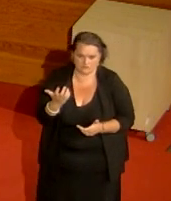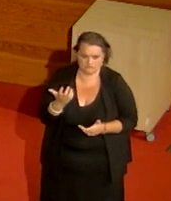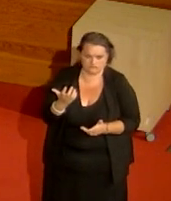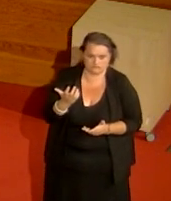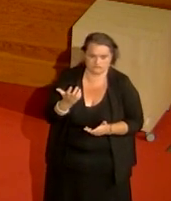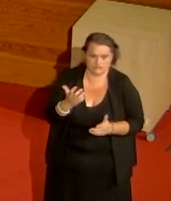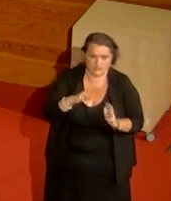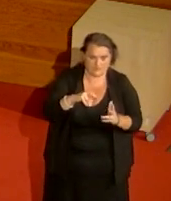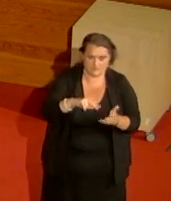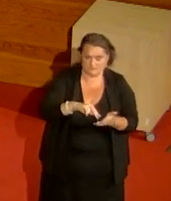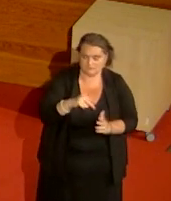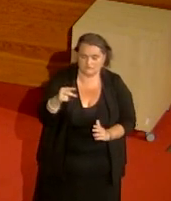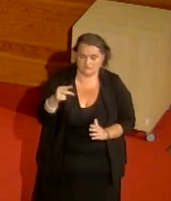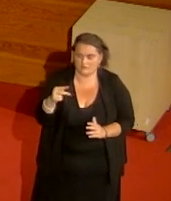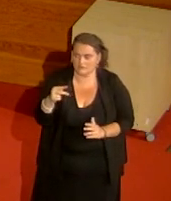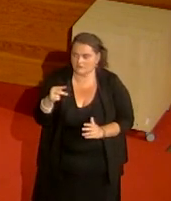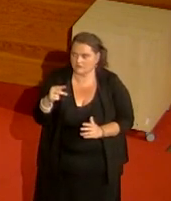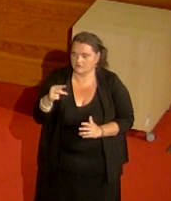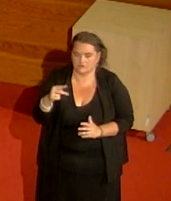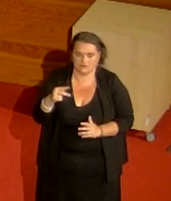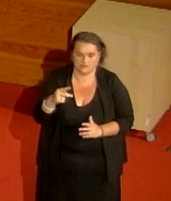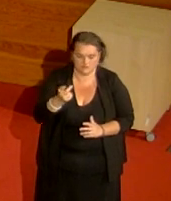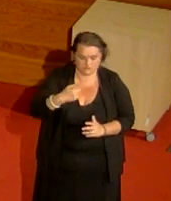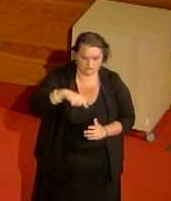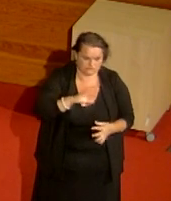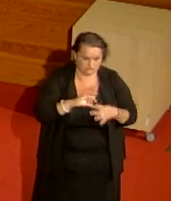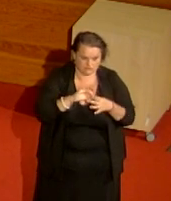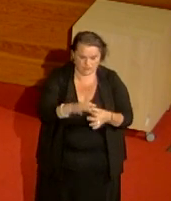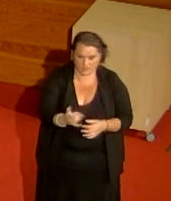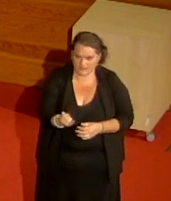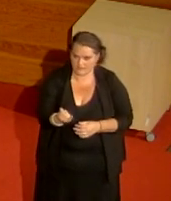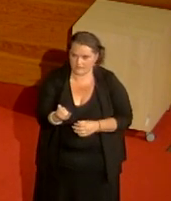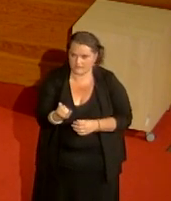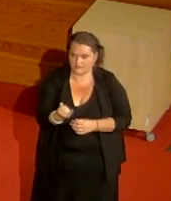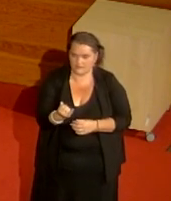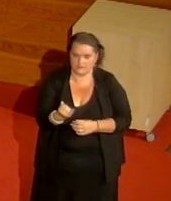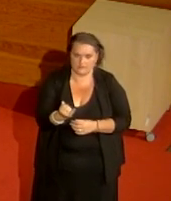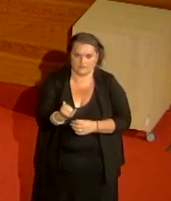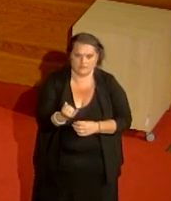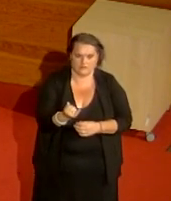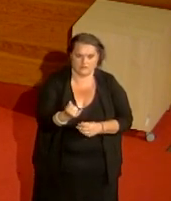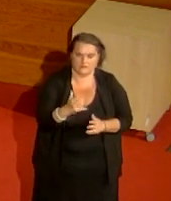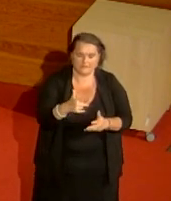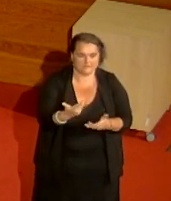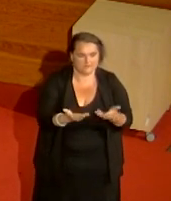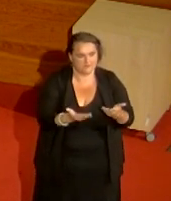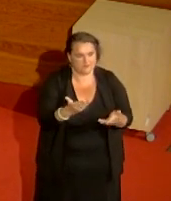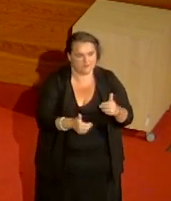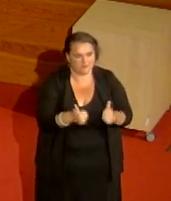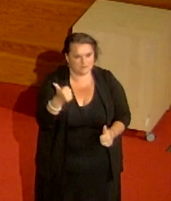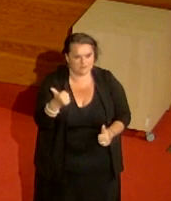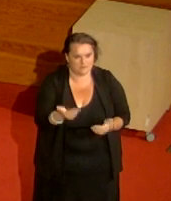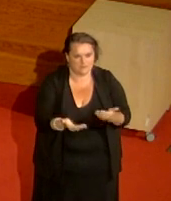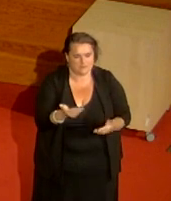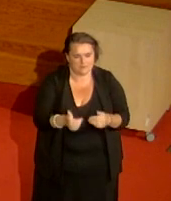algoritmos con los que nos relacionamos con los otros en los algoritmos con los que cada vez se evalúan y cada vez se evaluarán